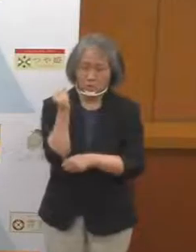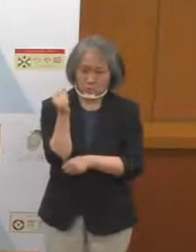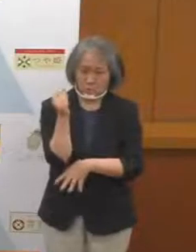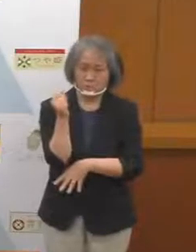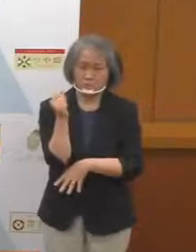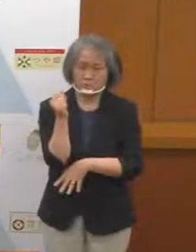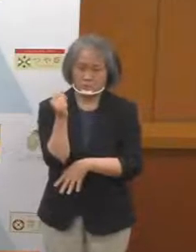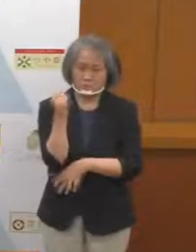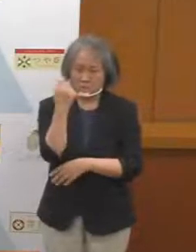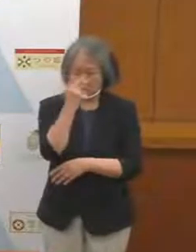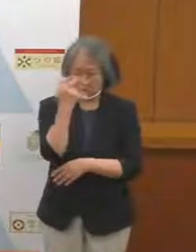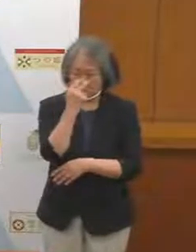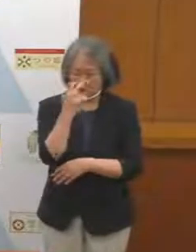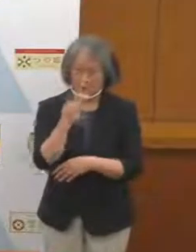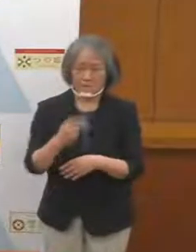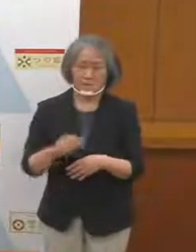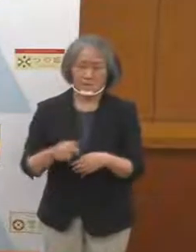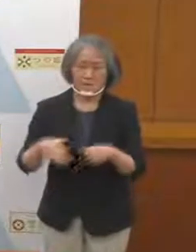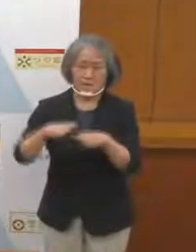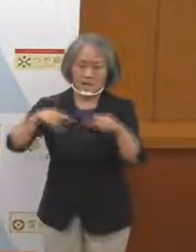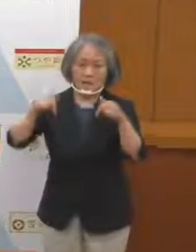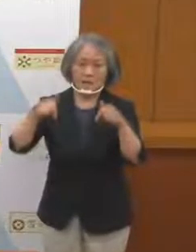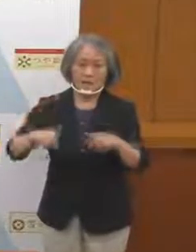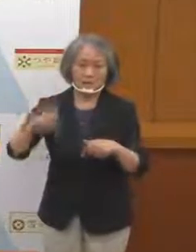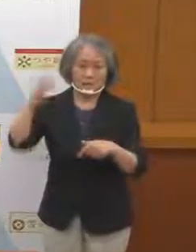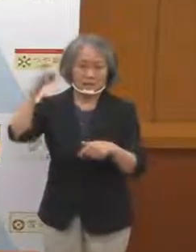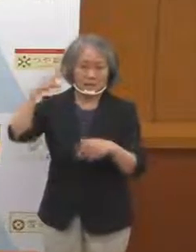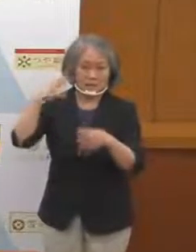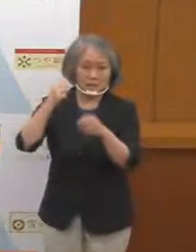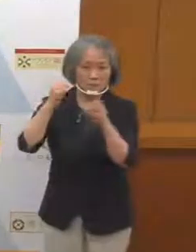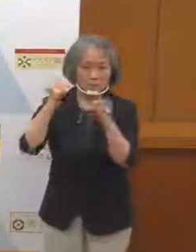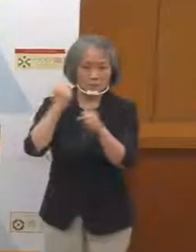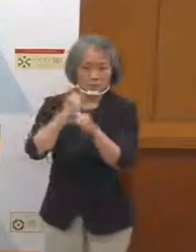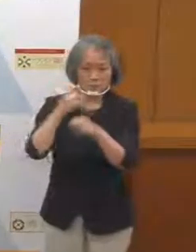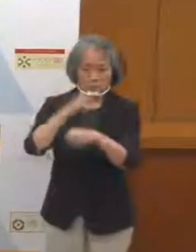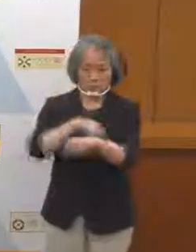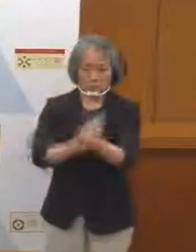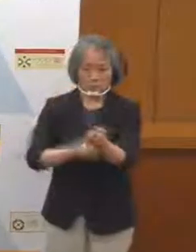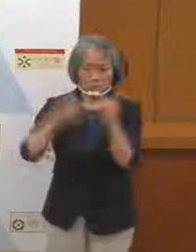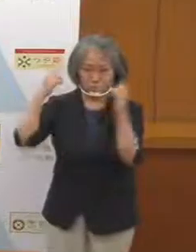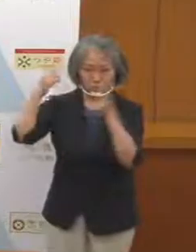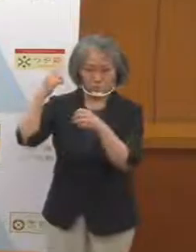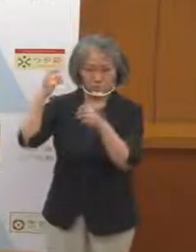県として関西電力にお伝えしていきたいというふうに思っています